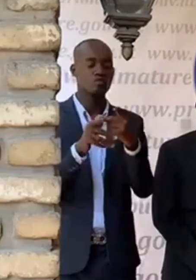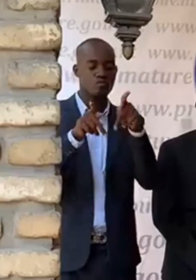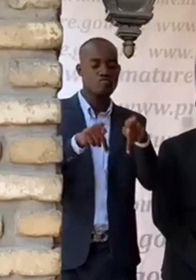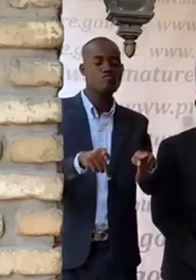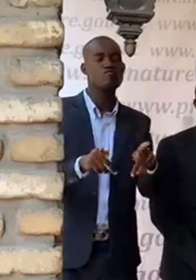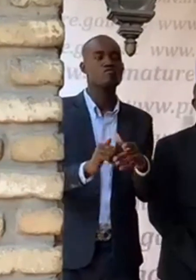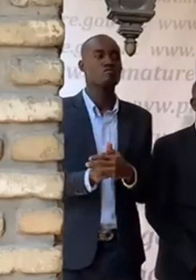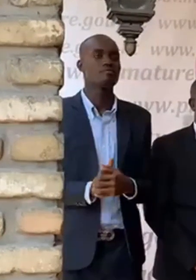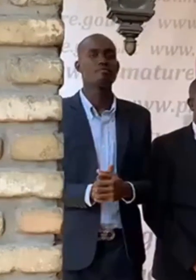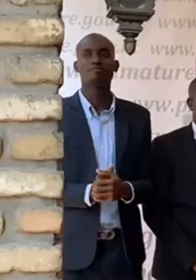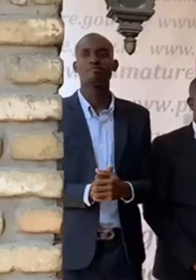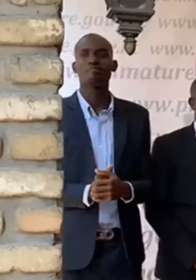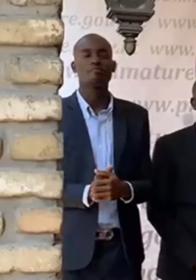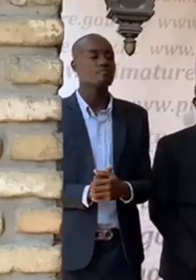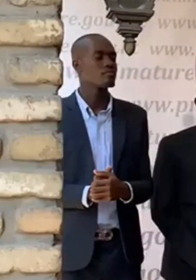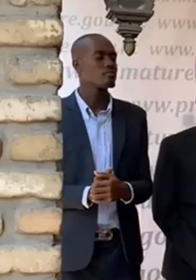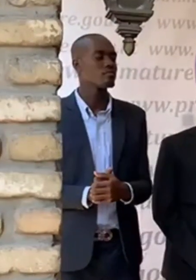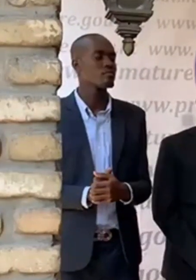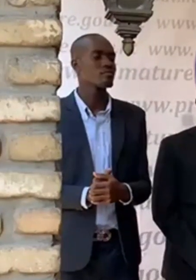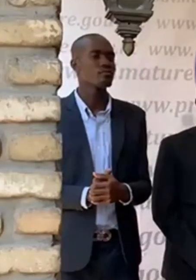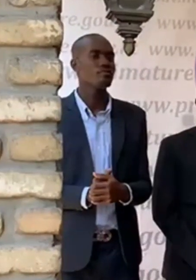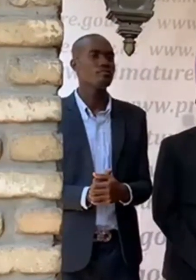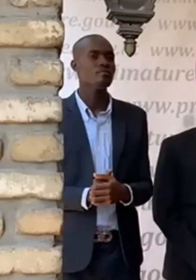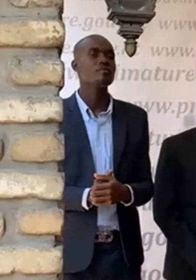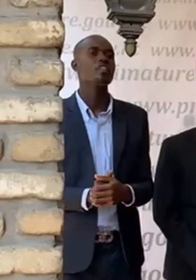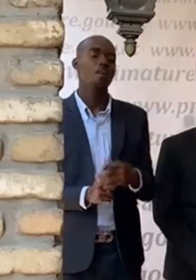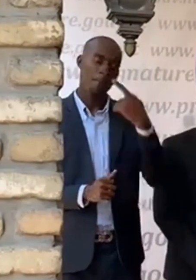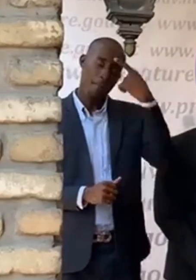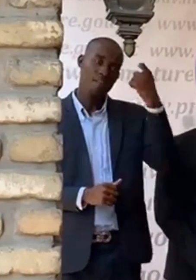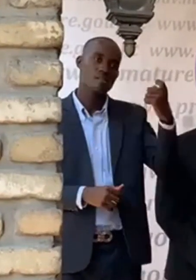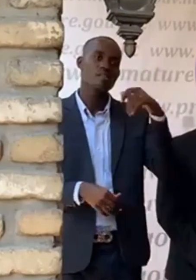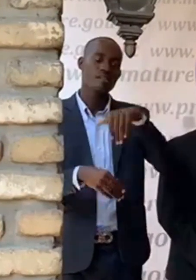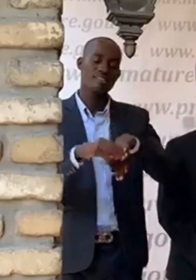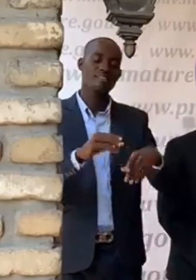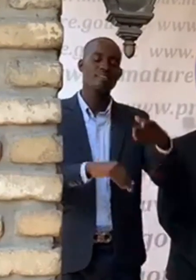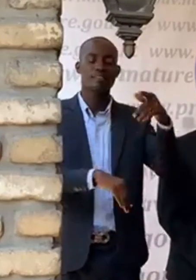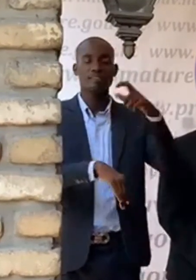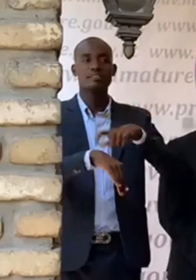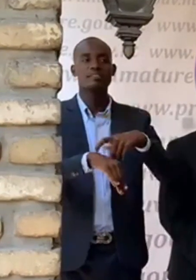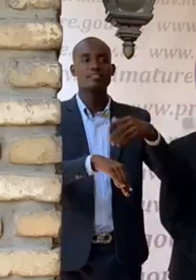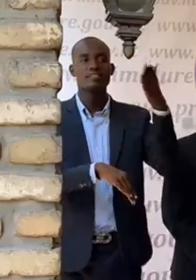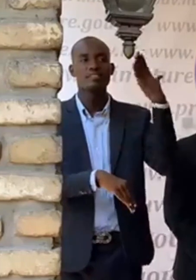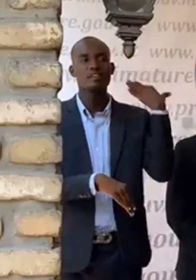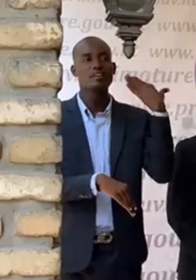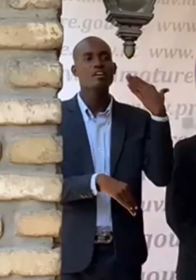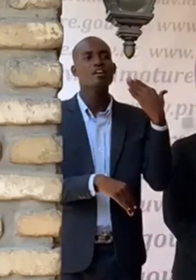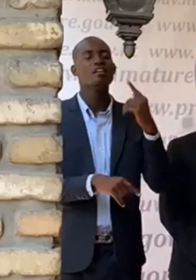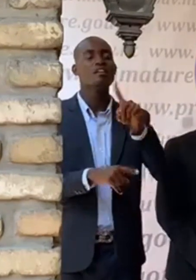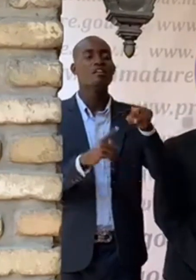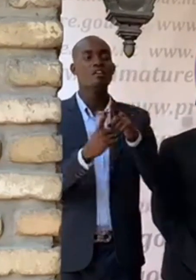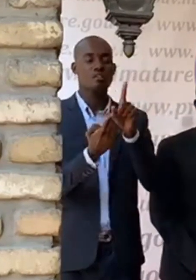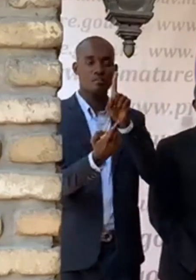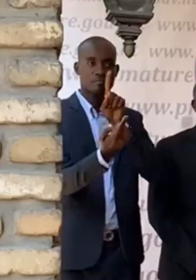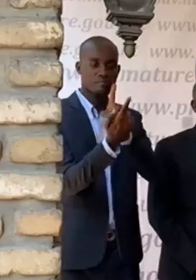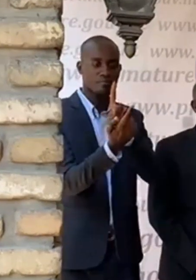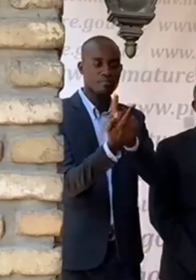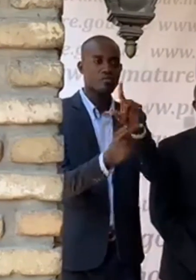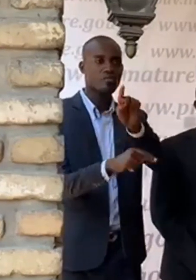communauté Genangia. Quant à pour nous même n'a laissé ou après je nous encore dans une autre vidéo pour plus bon gens information.